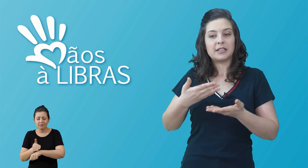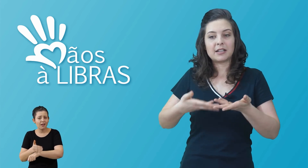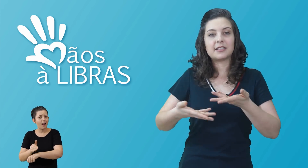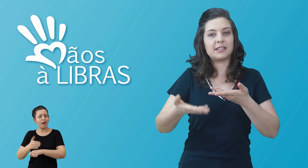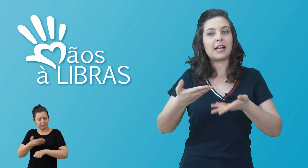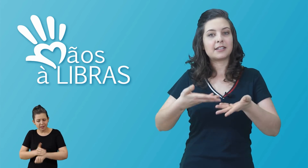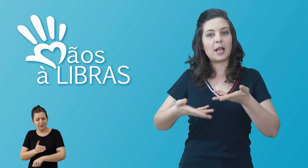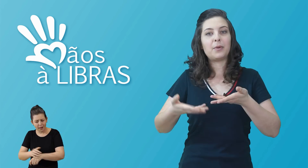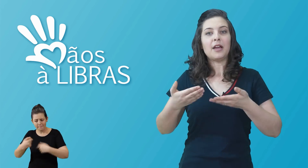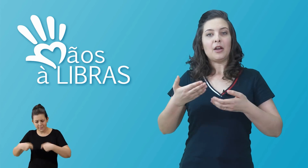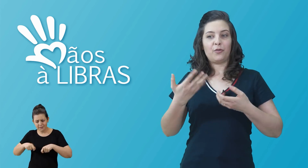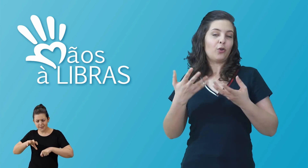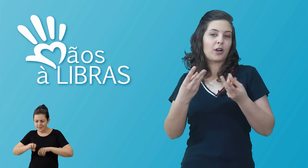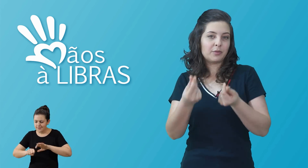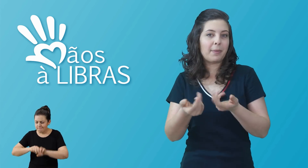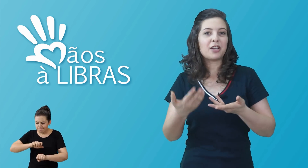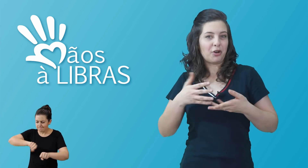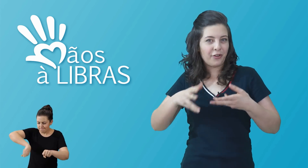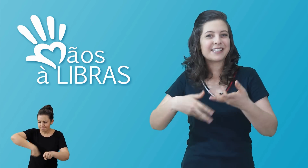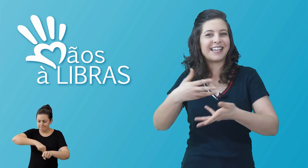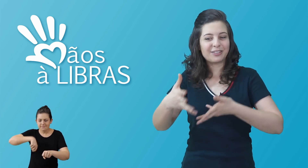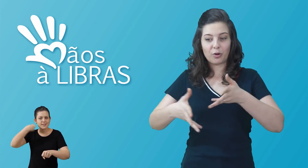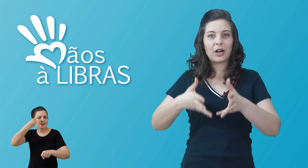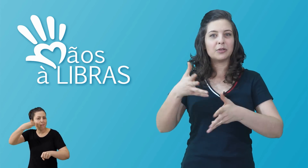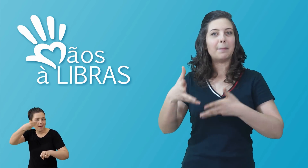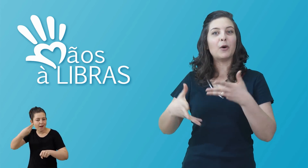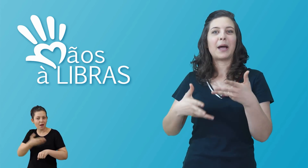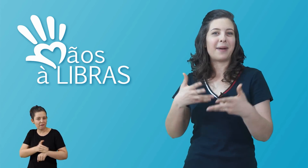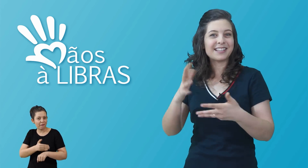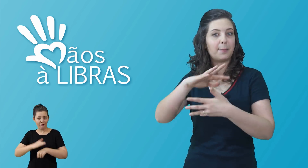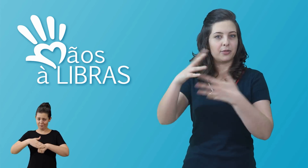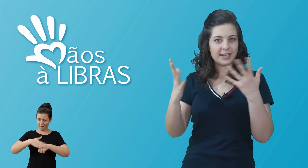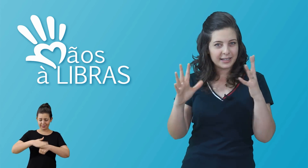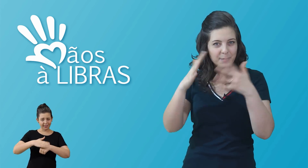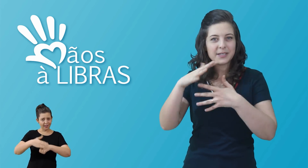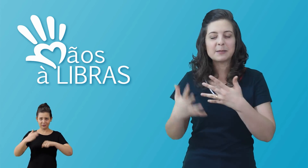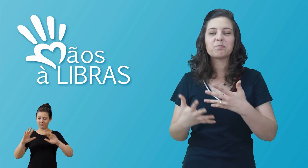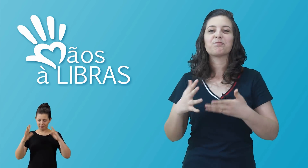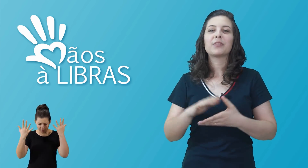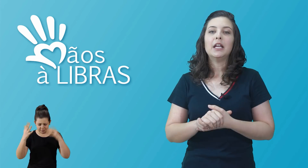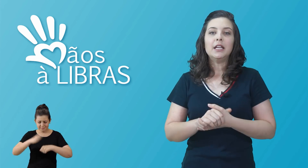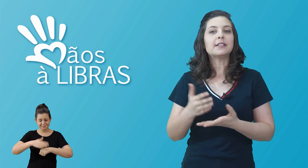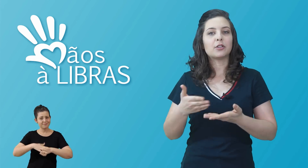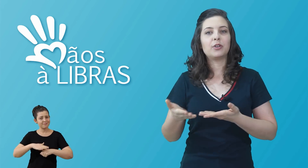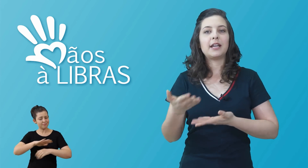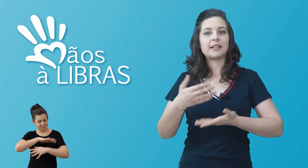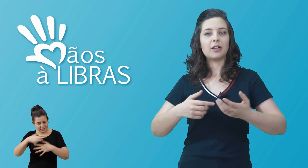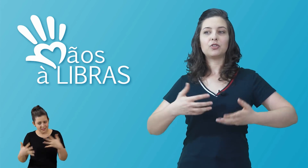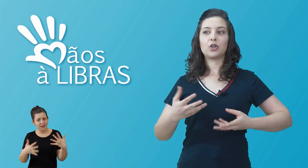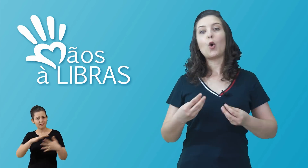precisa estar sempre colocando em prática, colocando a mão na massa, mãos a Libras, e